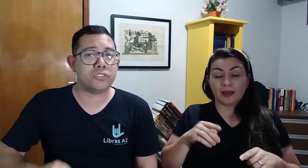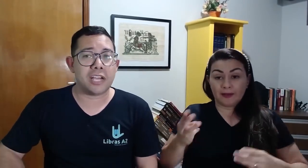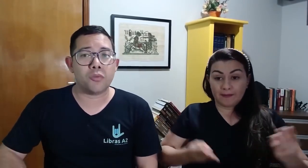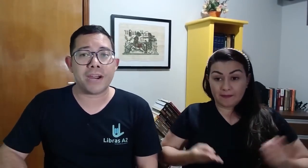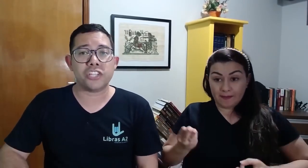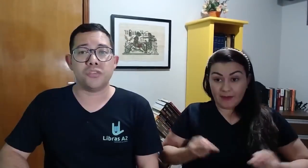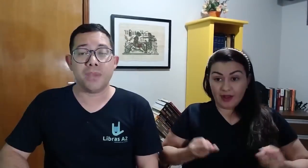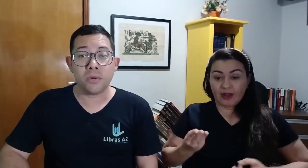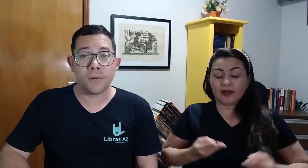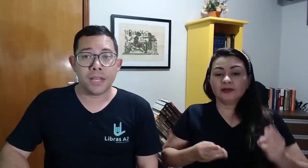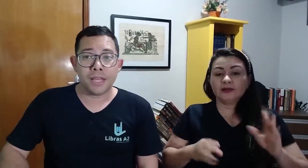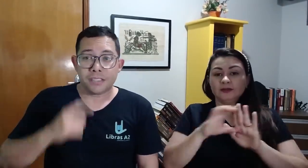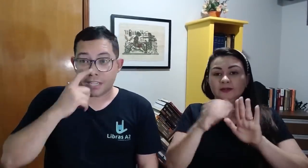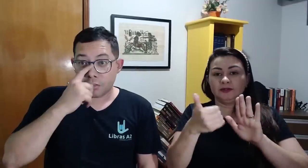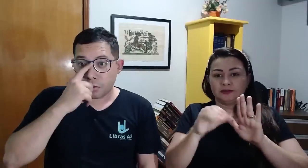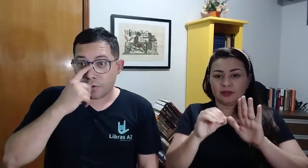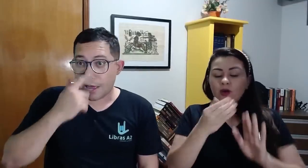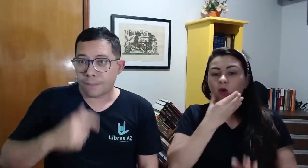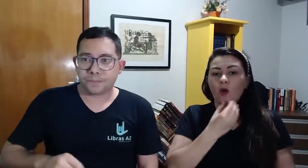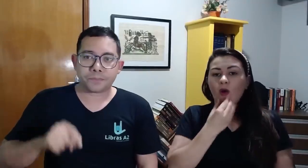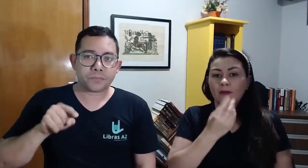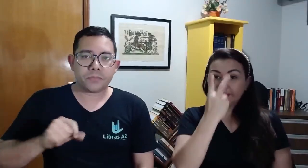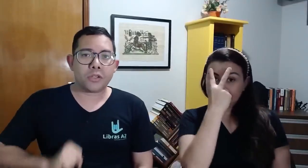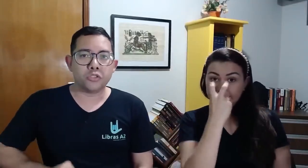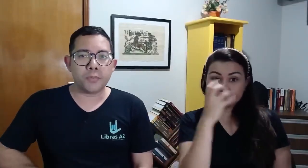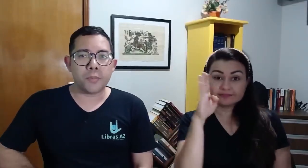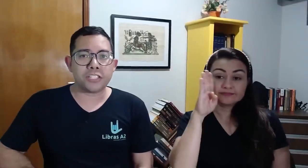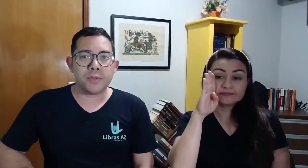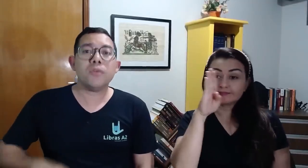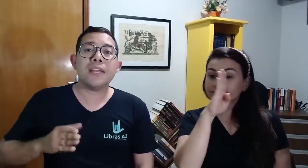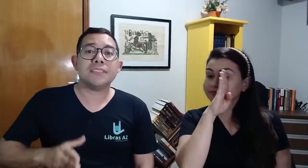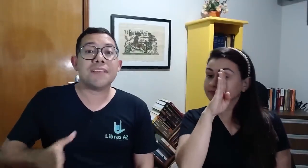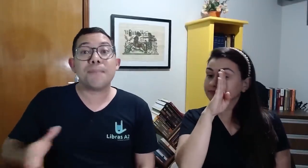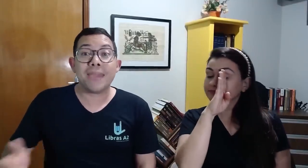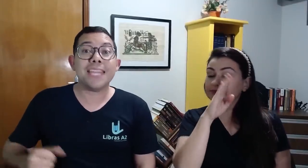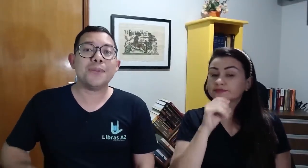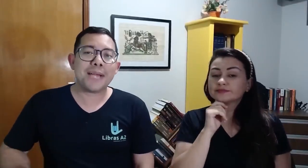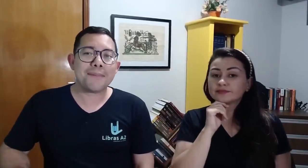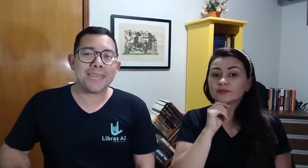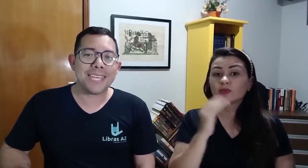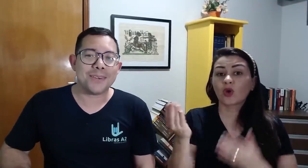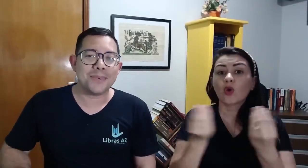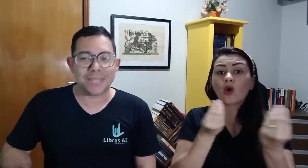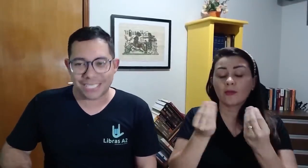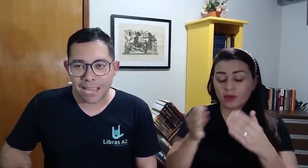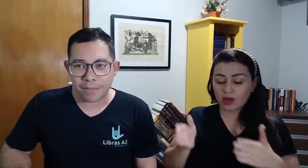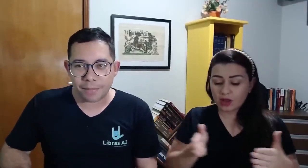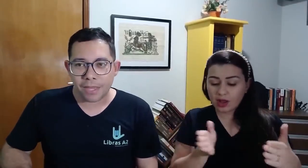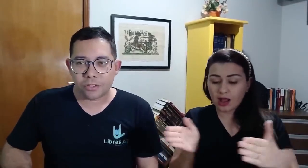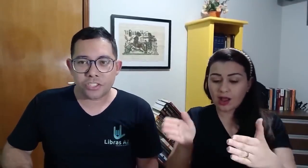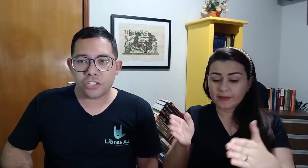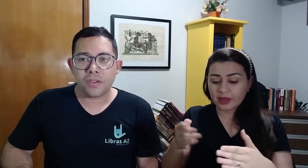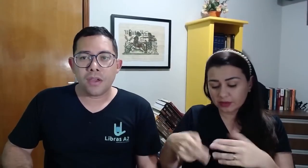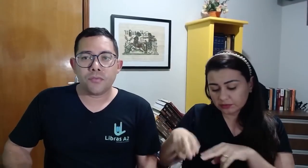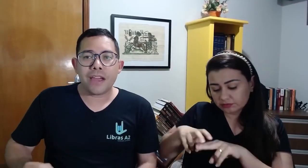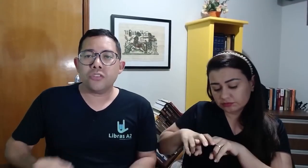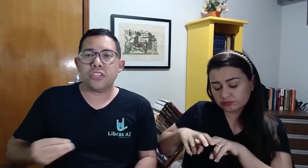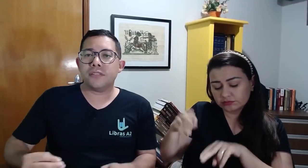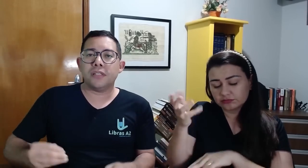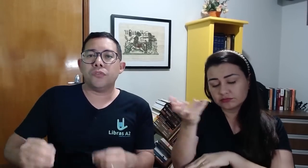cego Bartimeu, se a gente for falar sobre o Bartimeu, que ele estava à beira do caminho, percebe? Então a gente vai utilizando